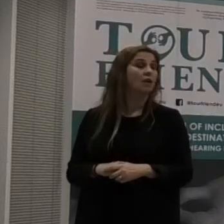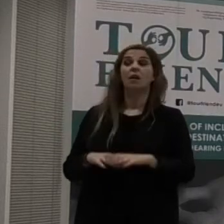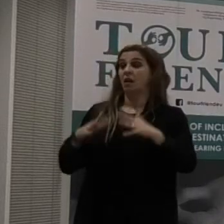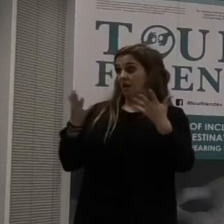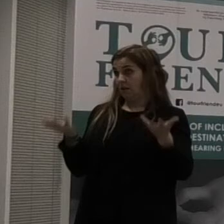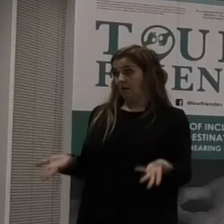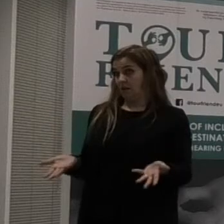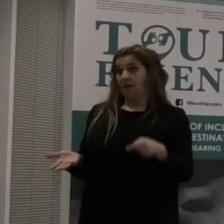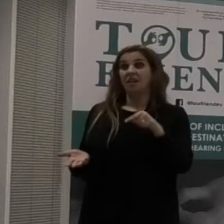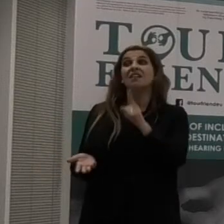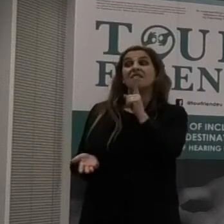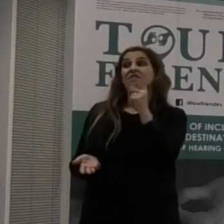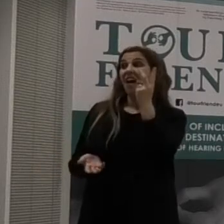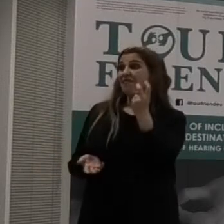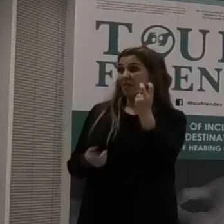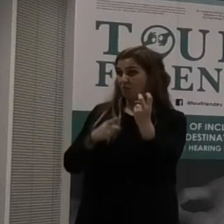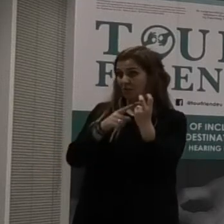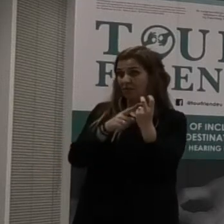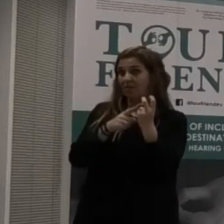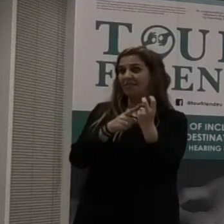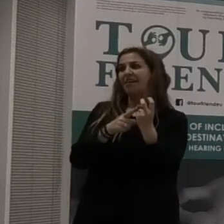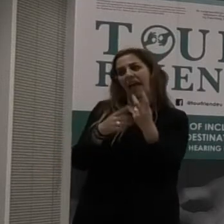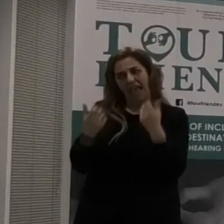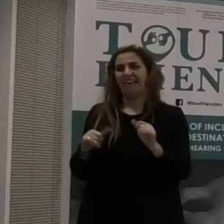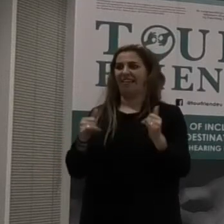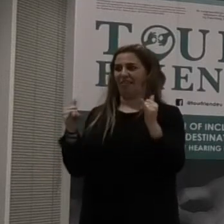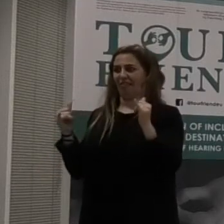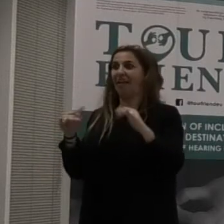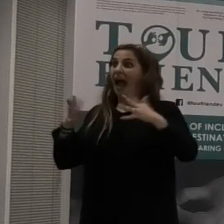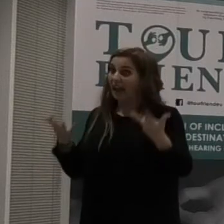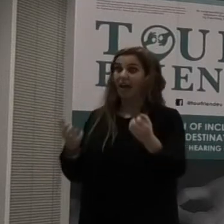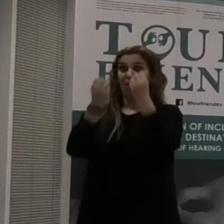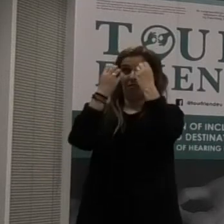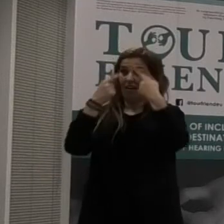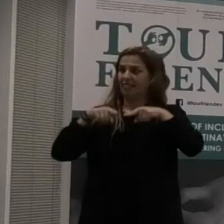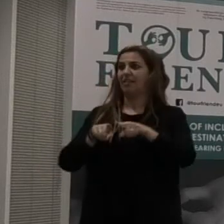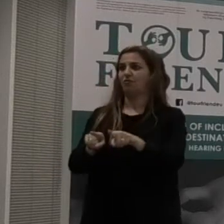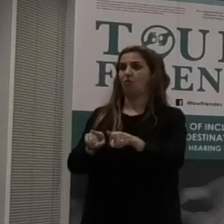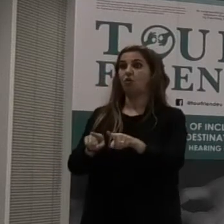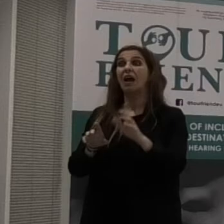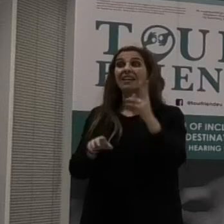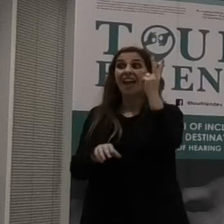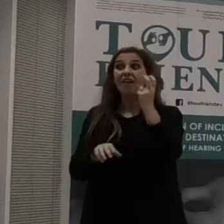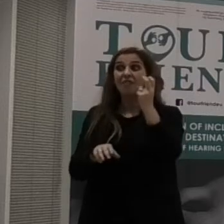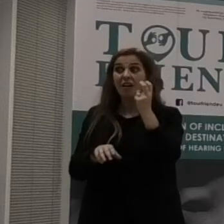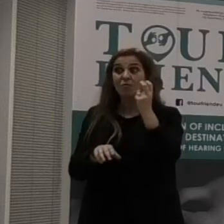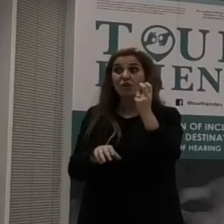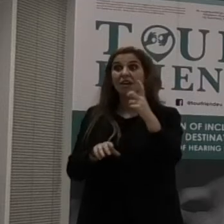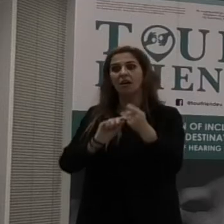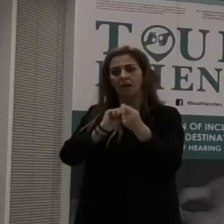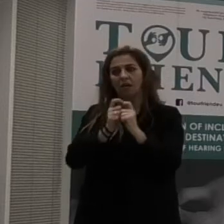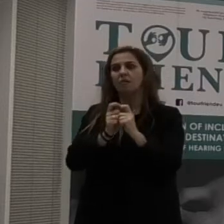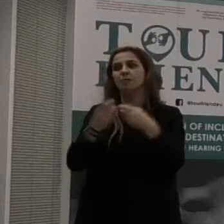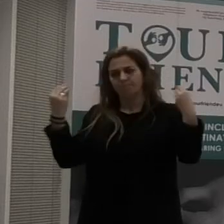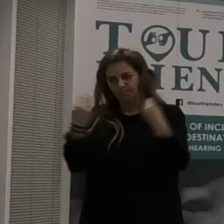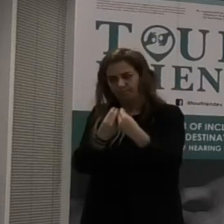Επομένως, μιλάμε για μια εφαρμογή η οποία είναι διασκεδαστική και εκπαιδευτική, είναι προσωποποιημένη, καθώς ο καθένας μπορεί να επιλέξει